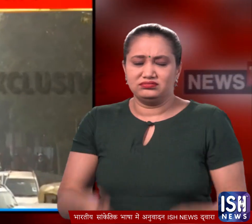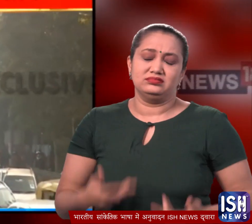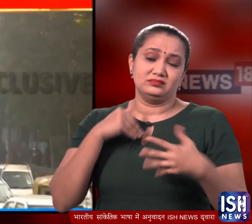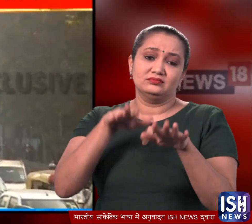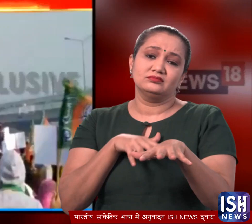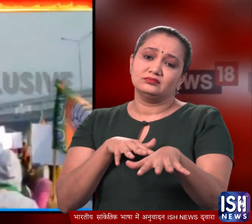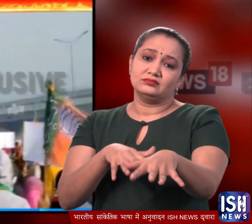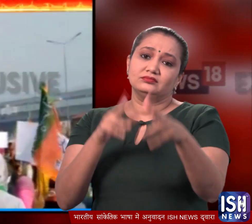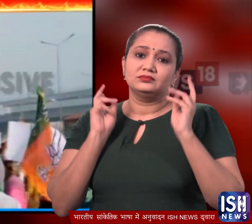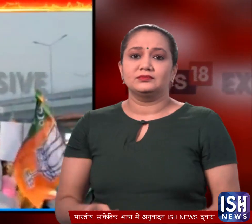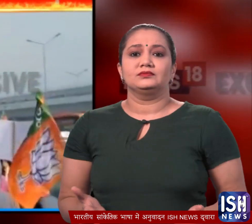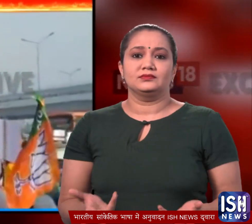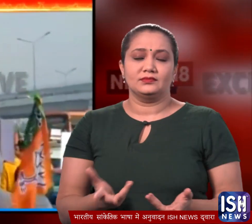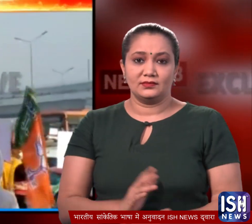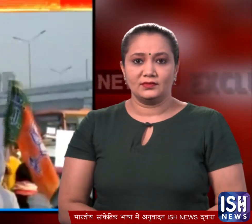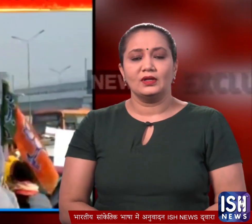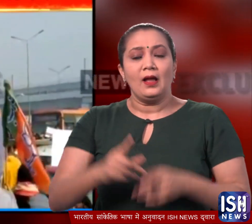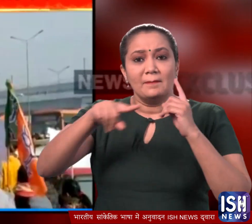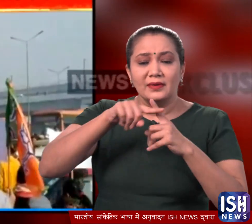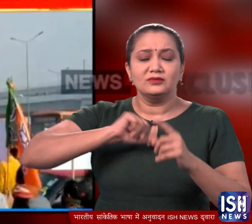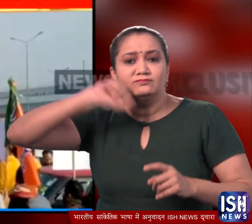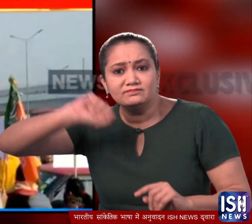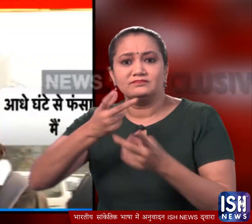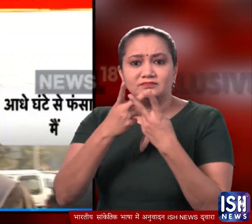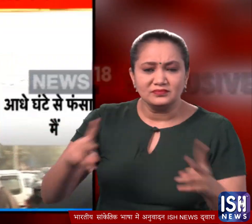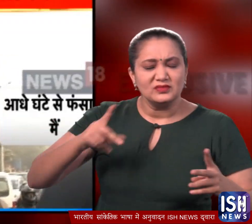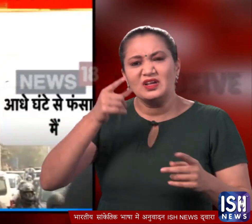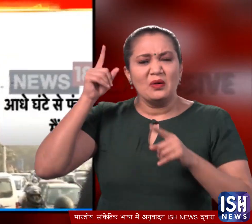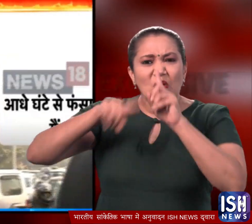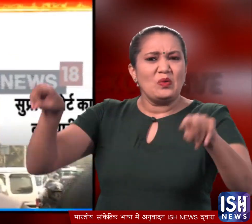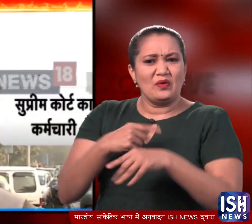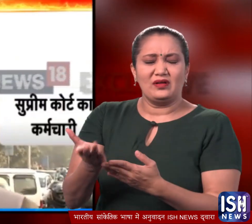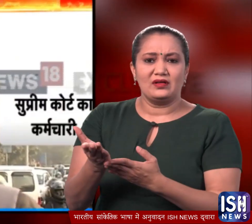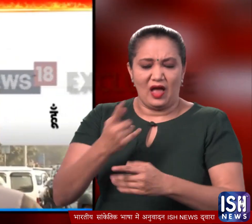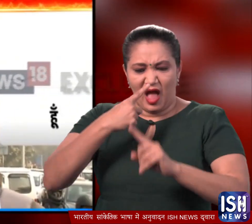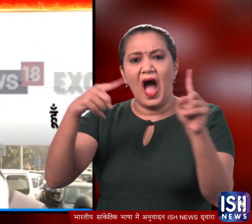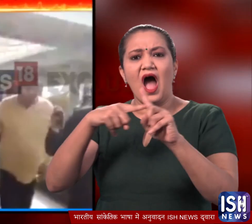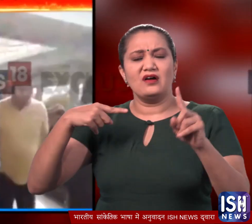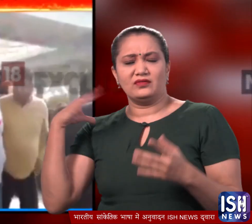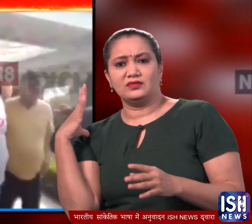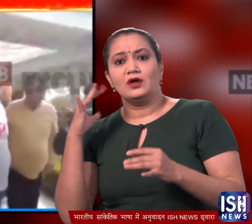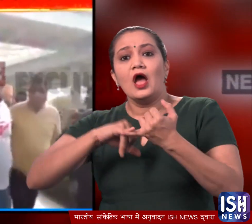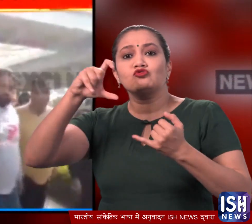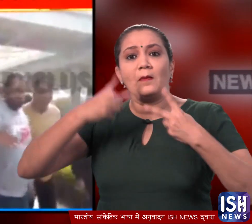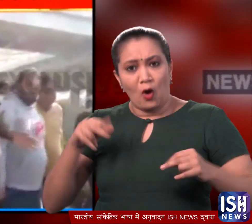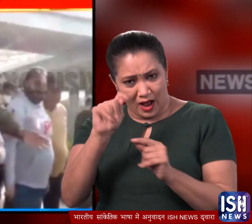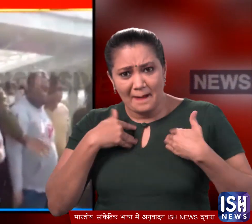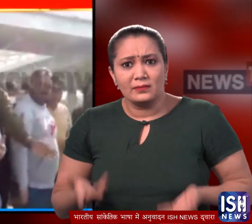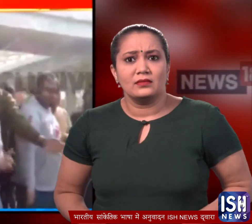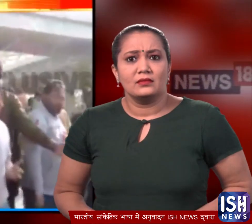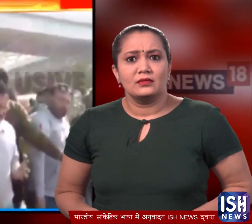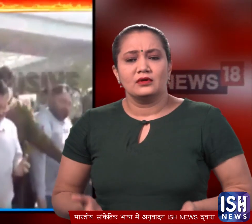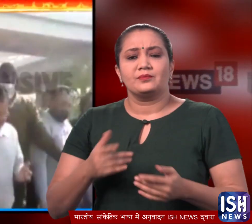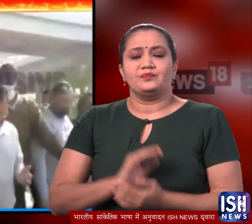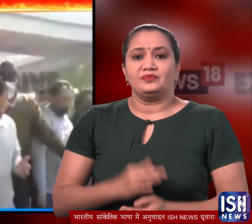जाम में फंसे हुए हैं। यही नहीं, वो प्रदर्शन करने वालों पर जमकर बरसे। मैं आधे घंटे से फंसा हूं। मैं सुप्रीम कोर्ट का एम्प्लॉय हूं। दिल्ली में नई आबकारी नीति